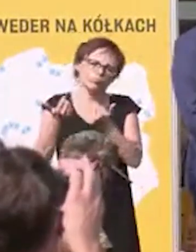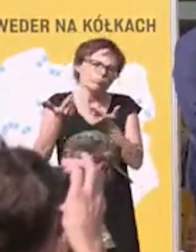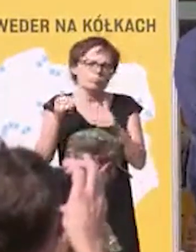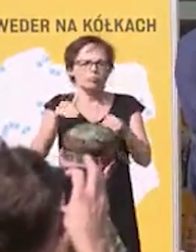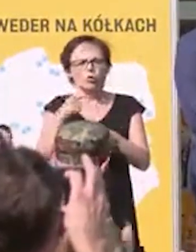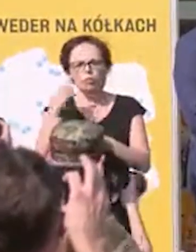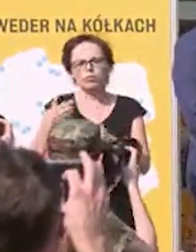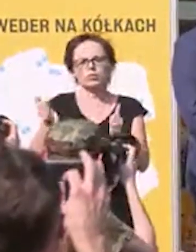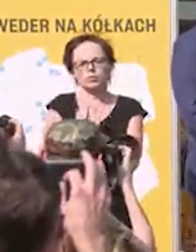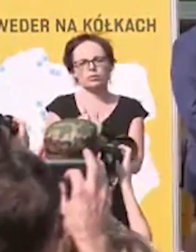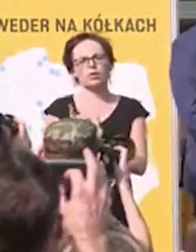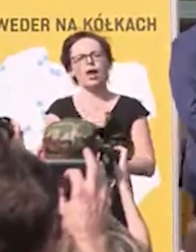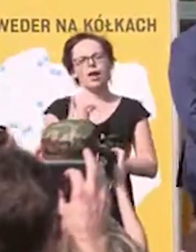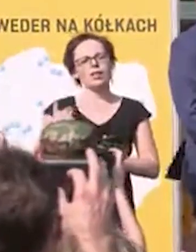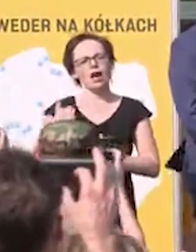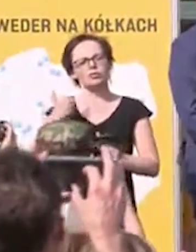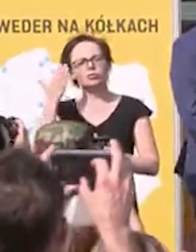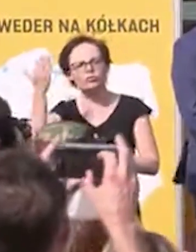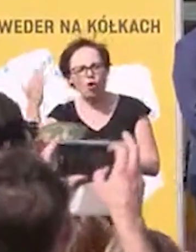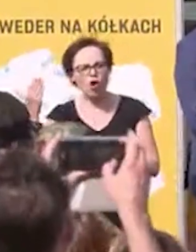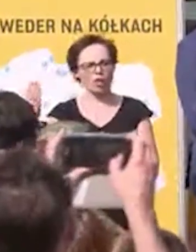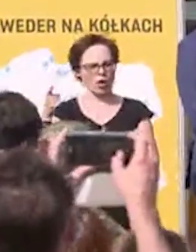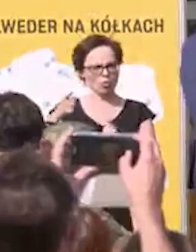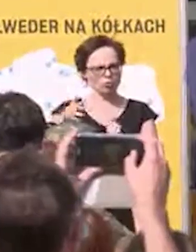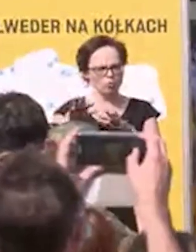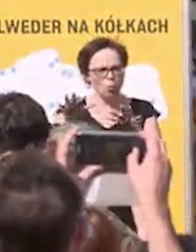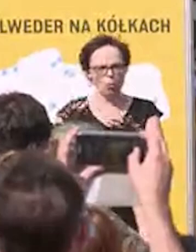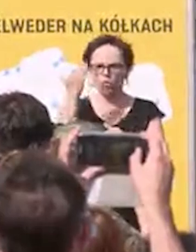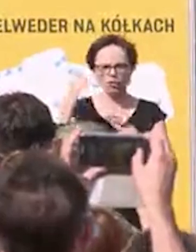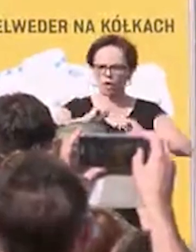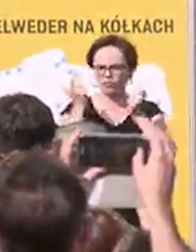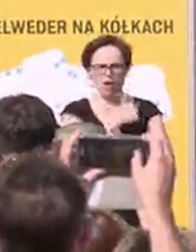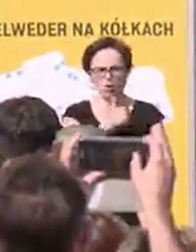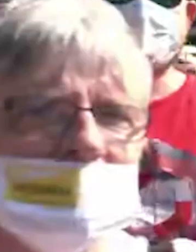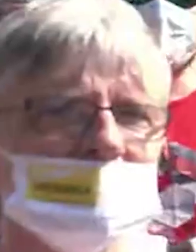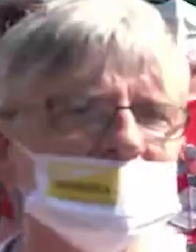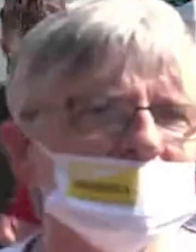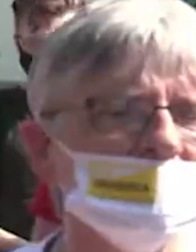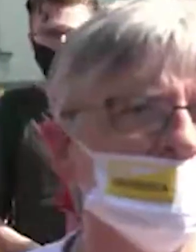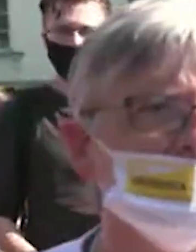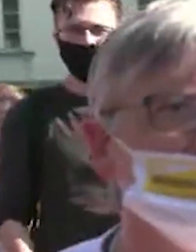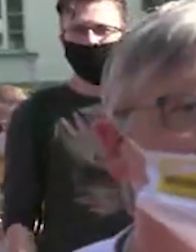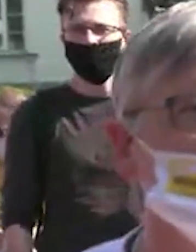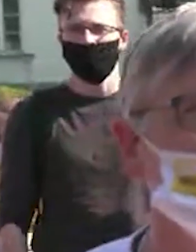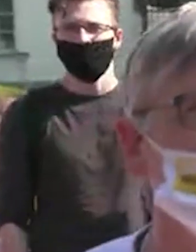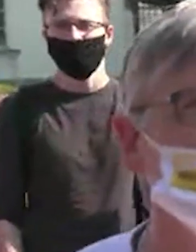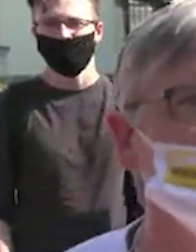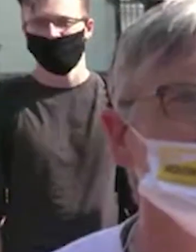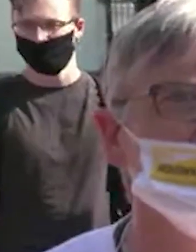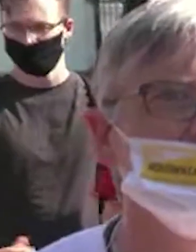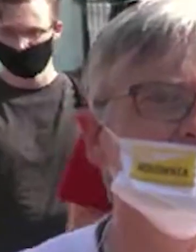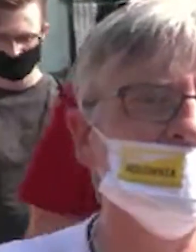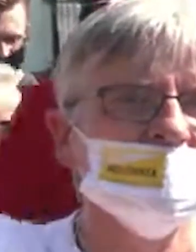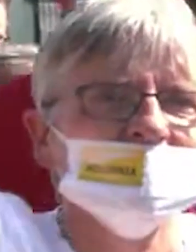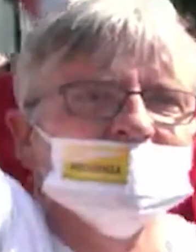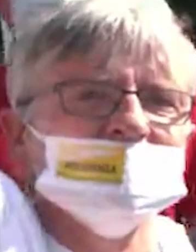słowa militarnego, armii naszych aktywistów, naszych wolontariuszy w całej Polsce, którym jesteśmy niezwykle wdzięczni, że byli z nami przez te